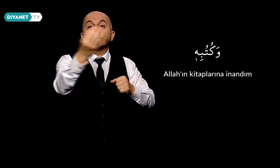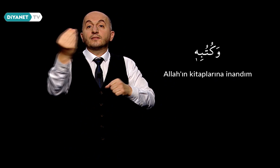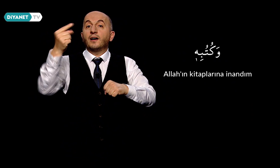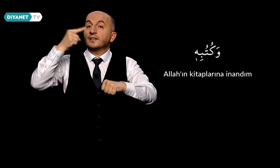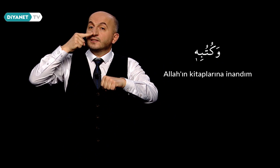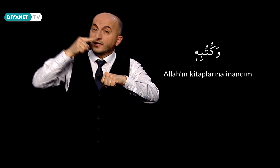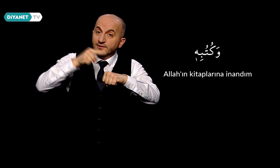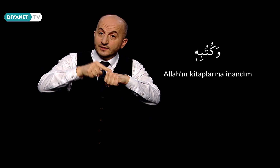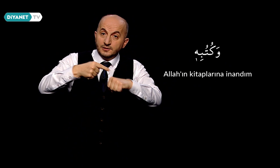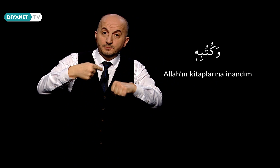kitaplarına inandım.